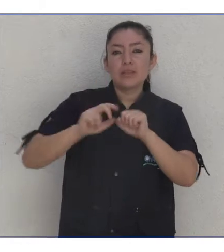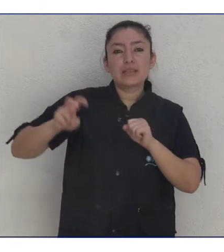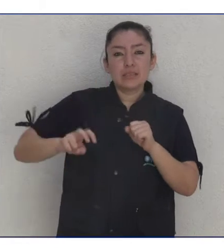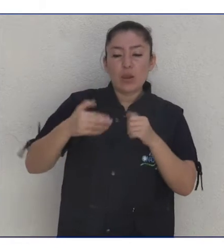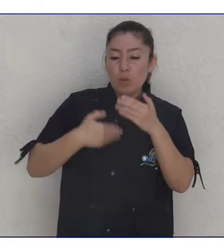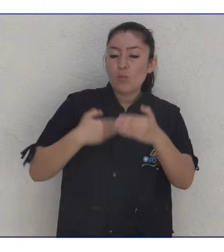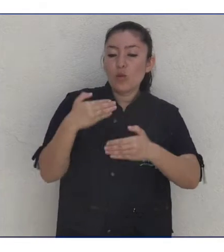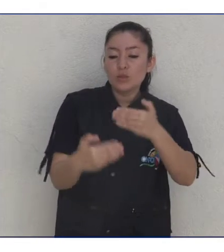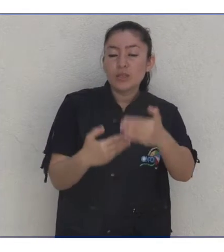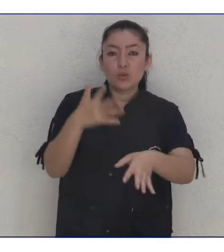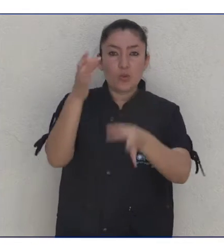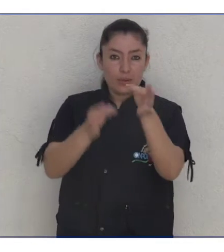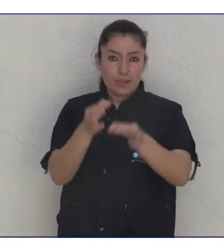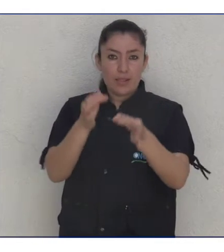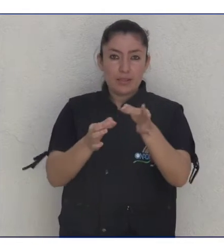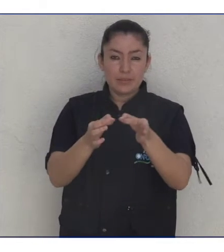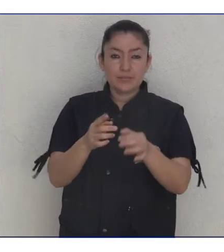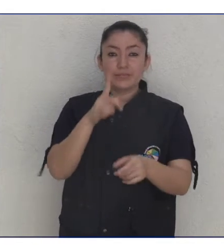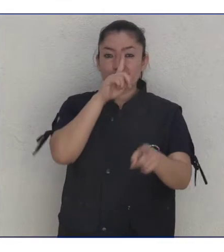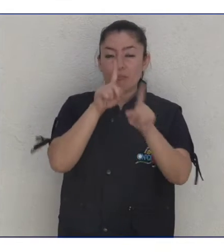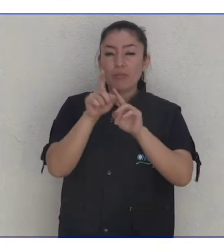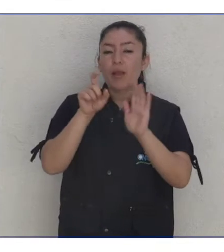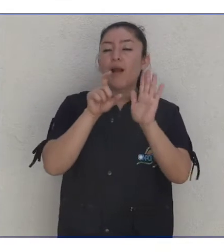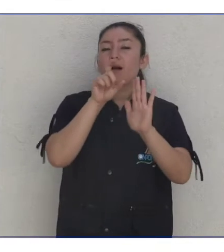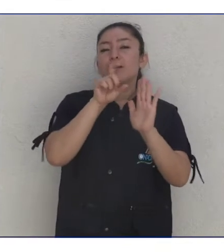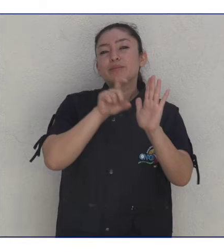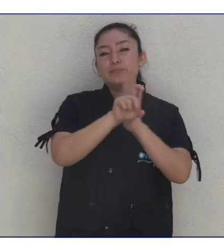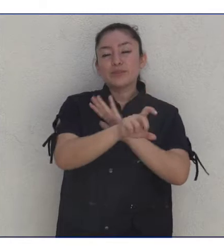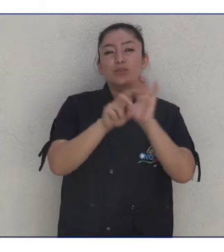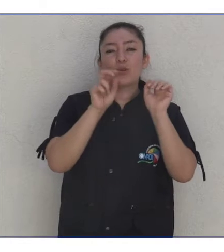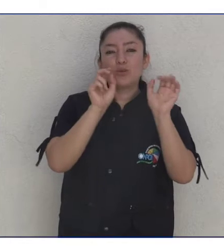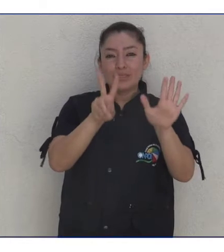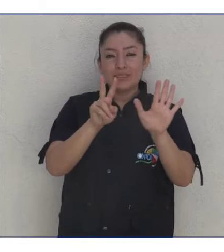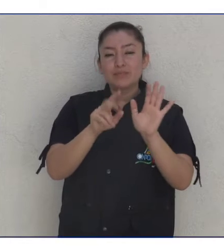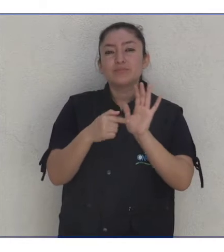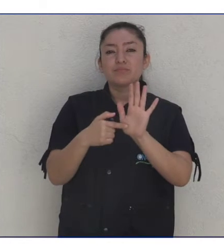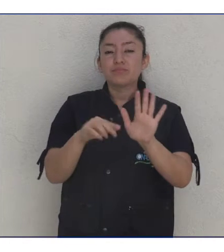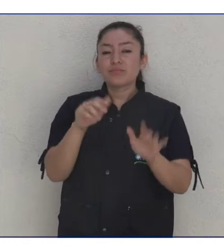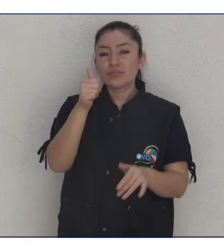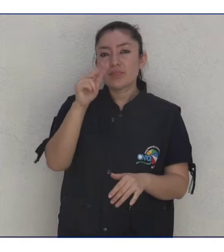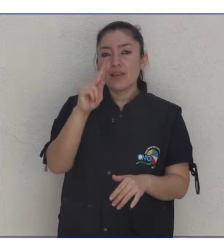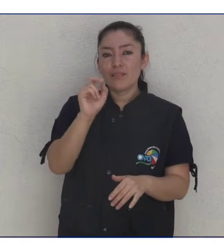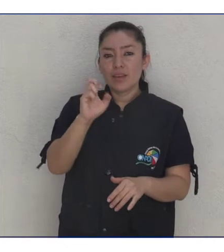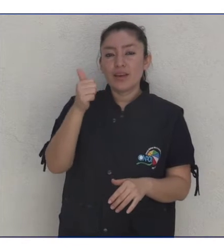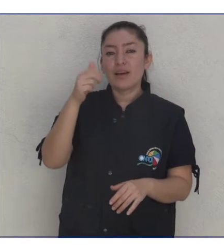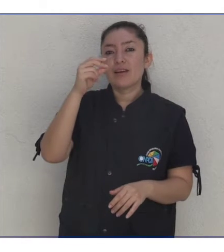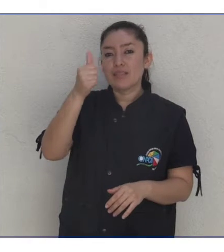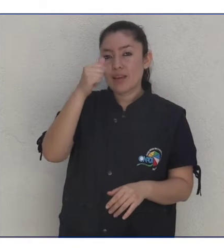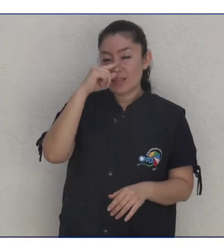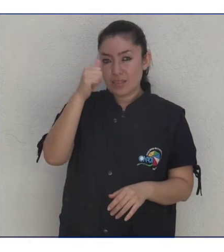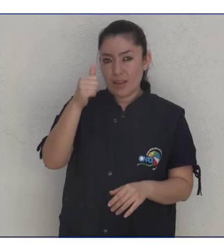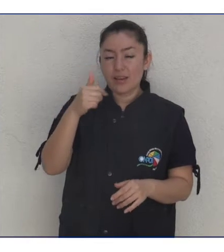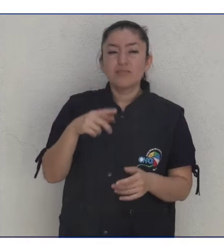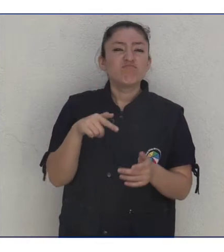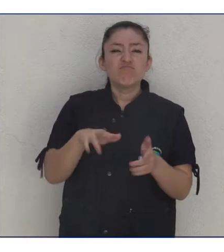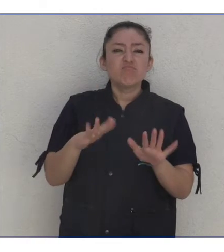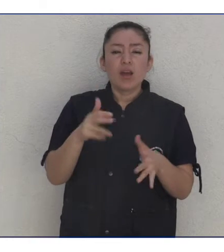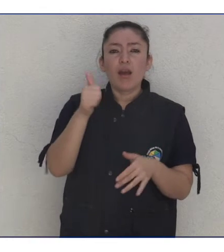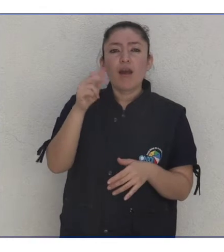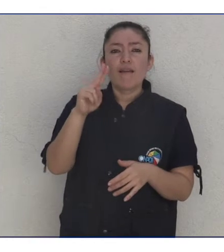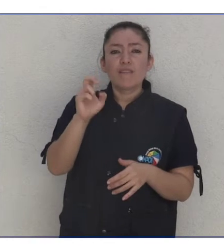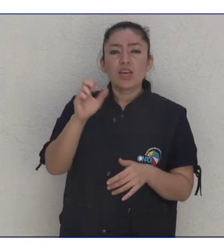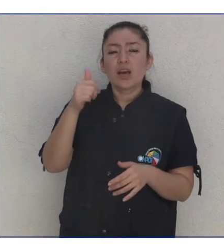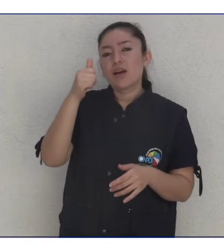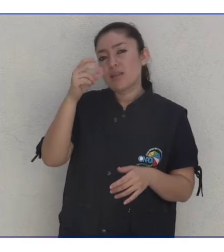y necesaria en un proceso judicial. Capítulo 6. Habea data. Artículo 30. Habea